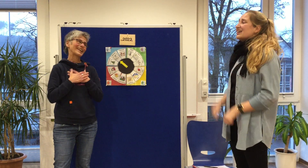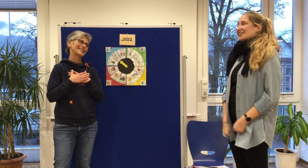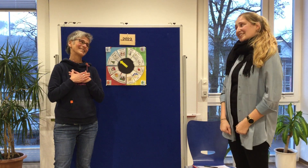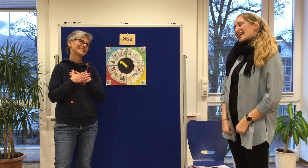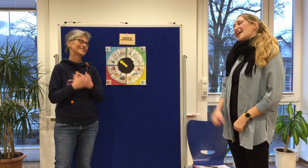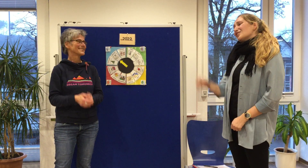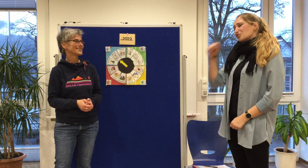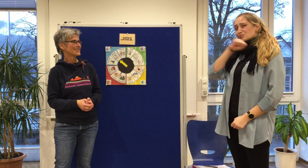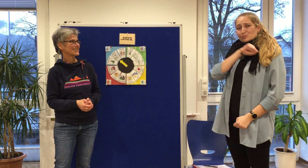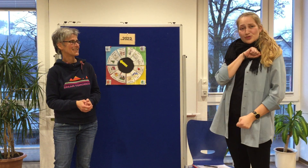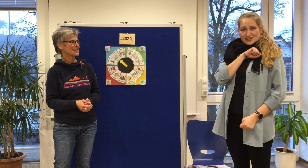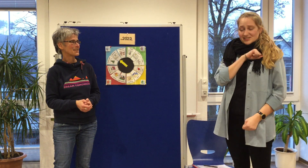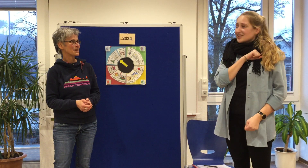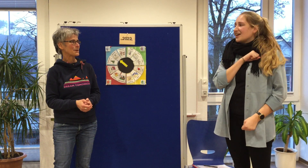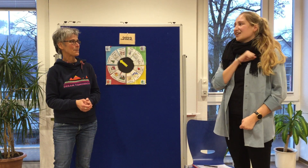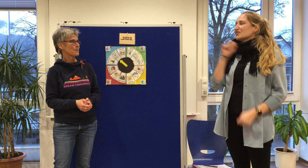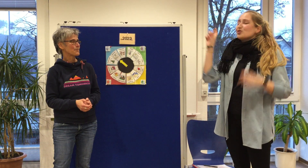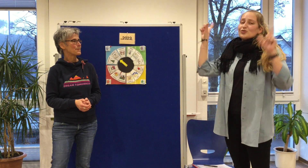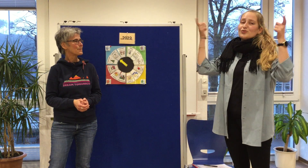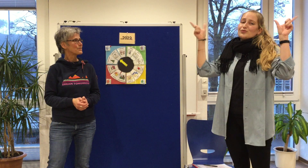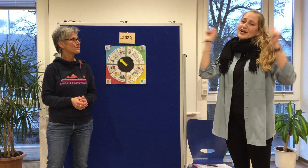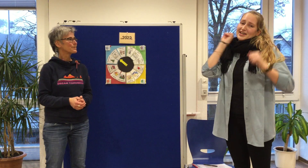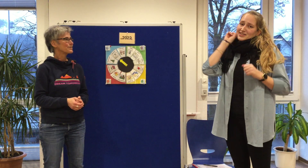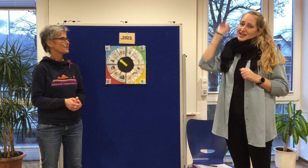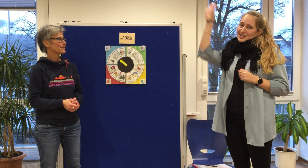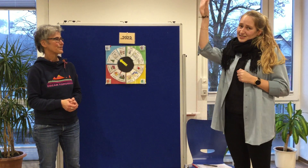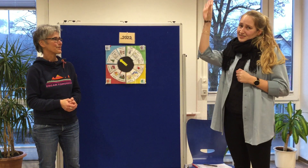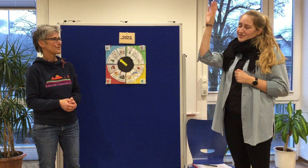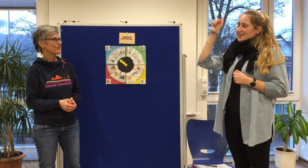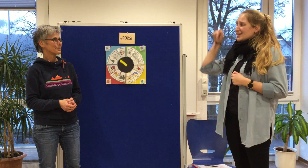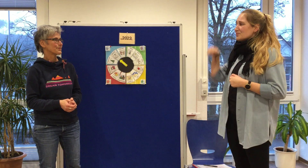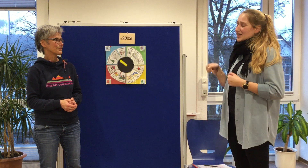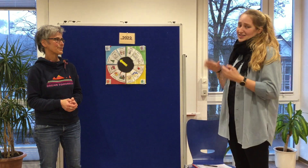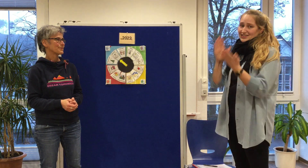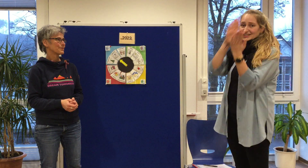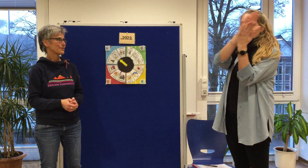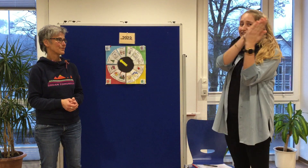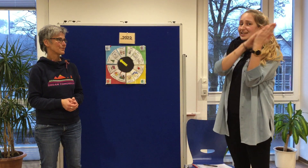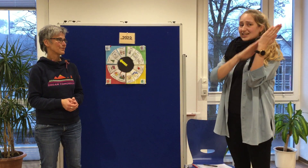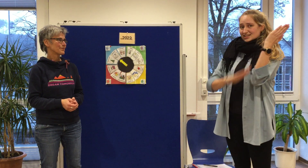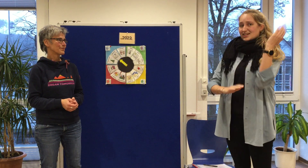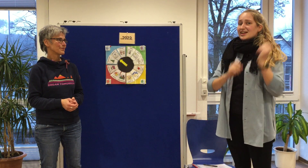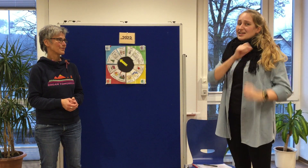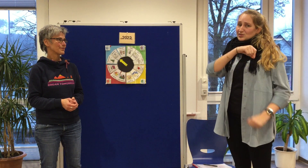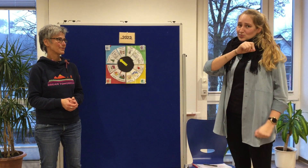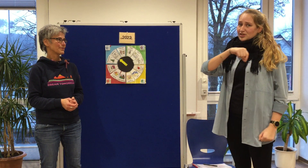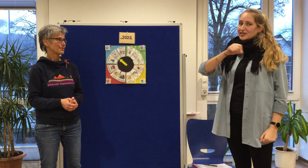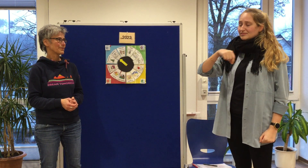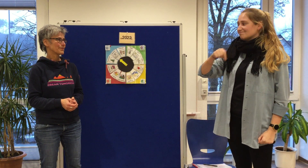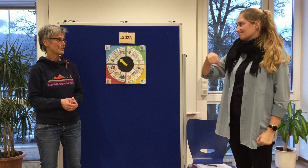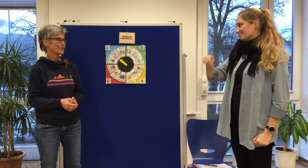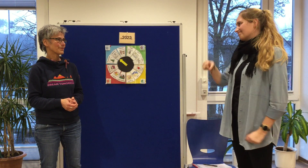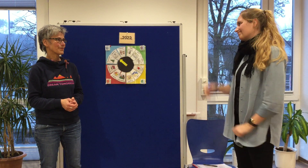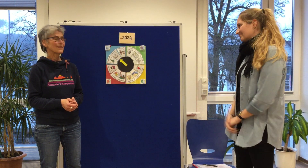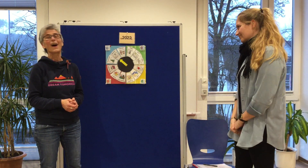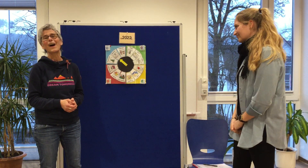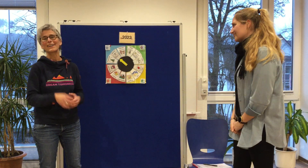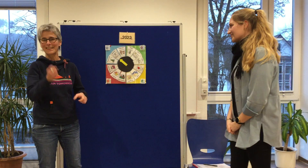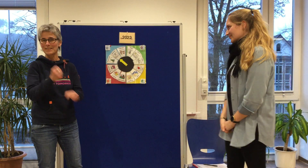gerne. Alle Geburtstage und Feiertage in meinen Kalender einzutragen. Ach, das